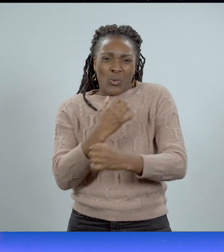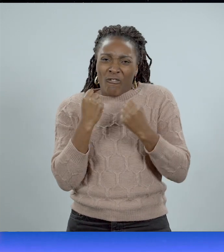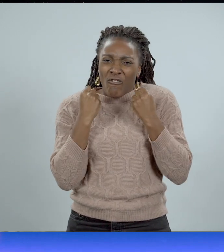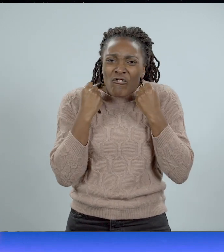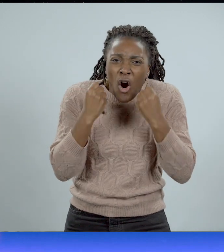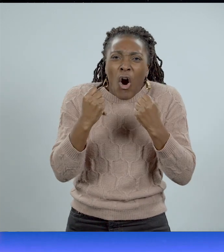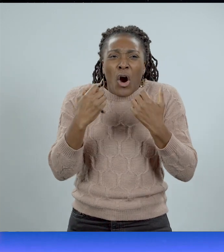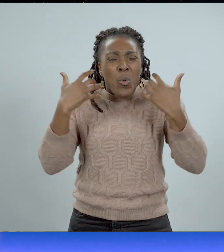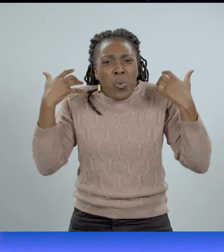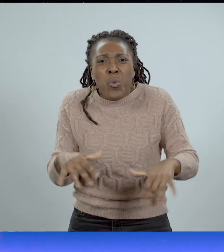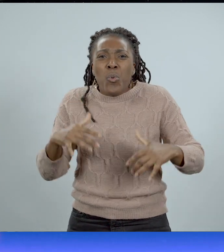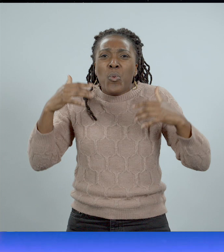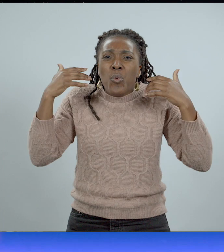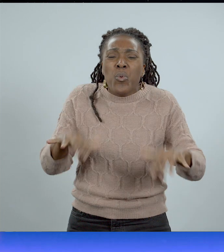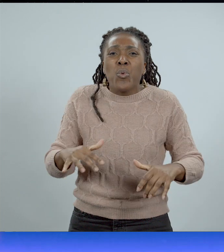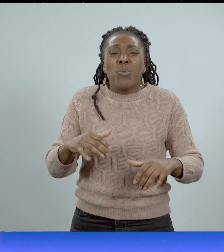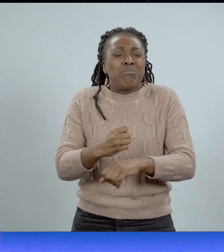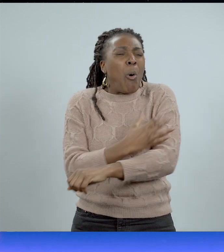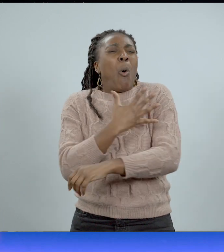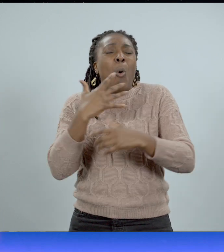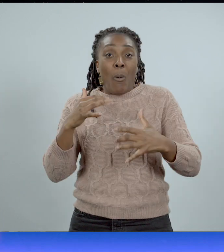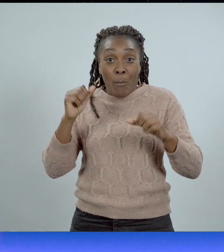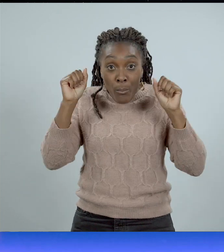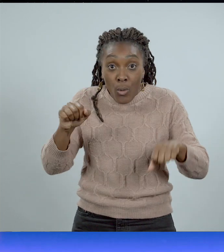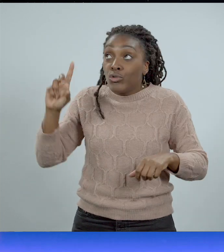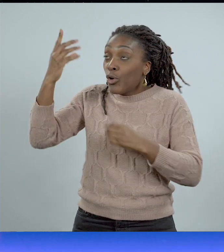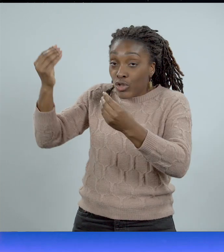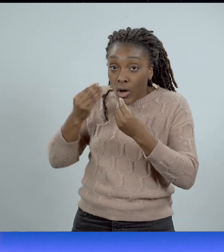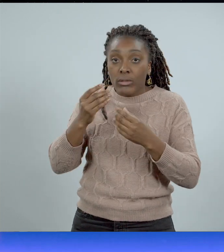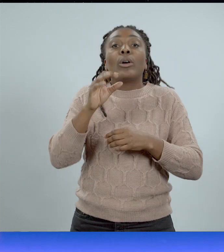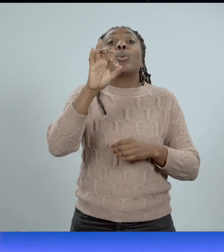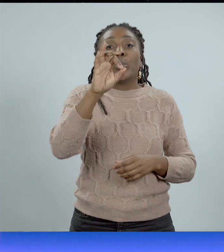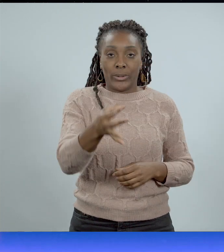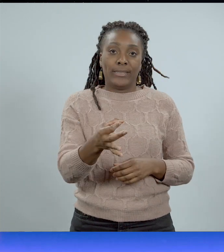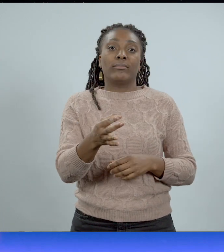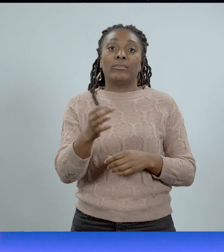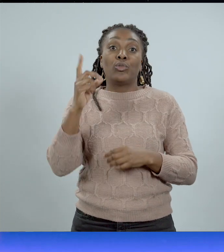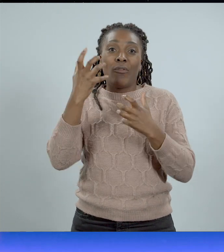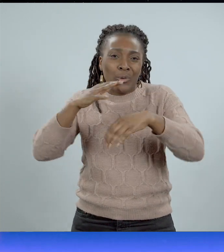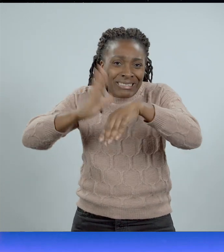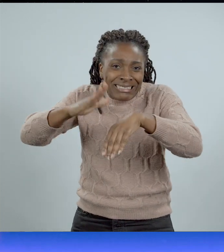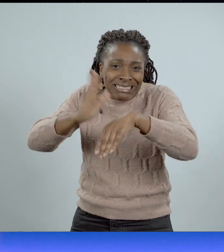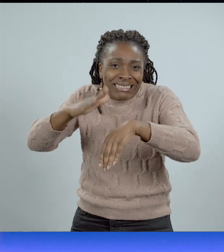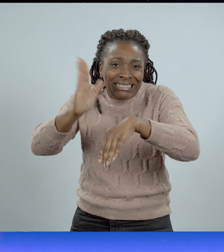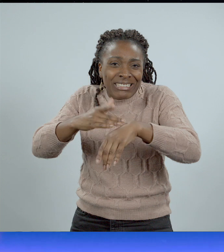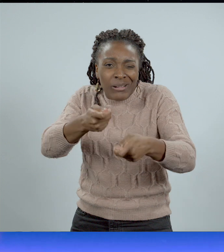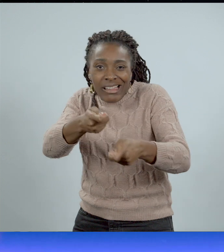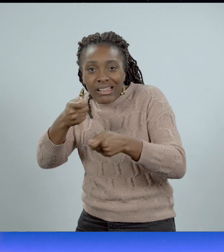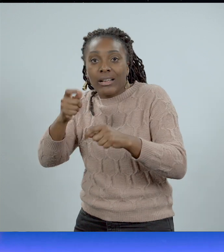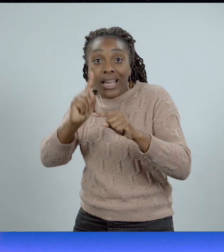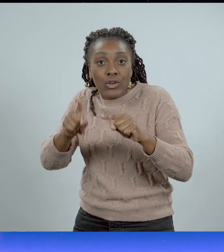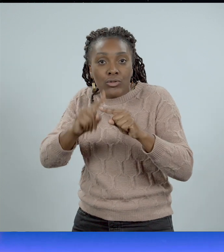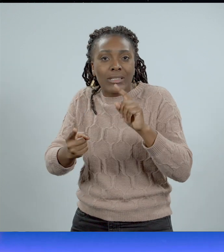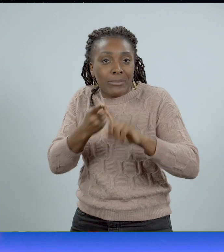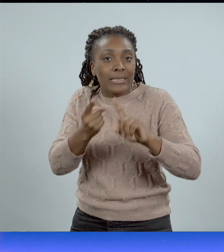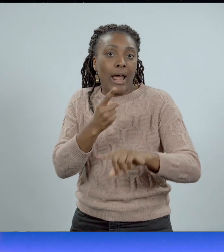fort, violent, dans les émotions peuvent venir de Dieu? Oui, parce que Dieu attire notre attention sur